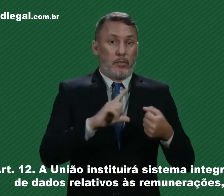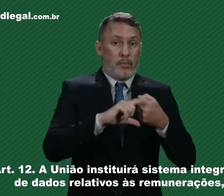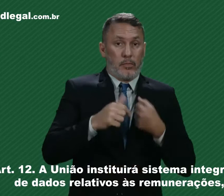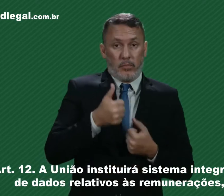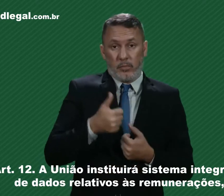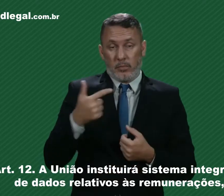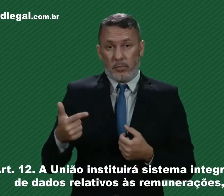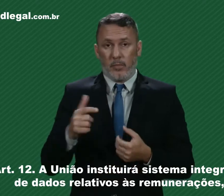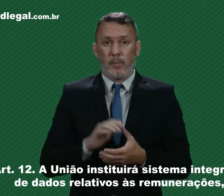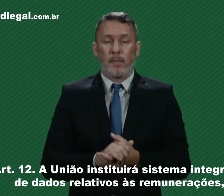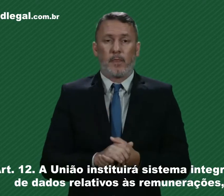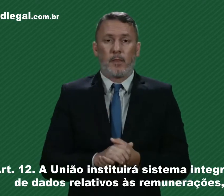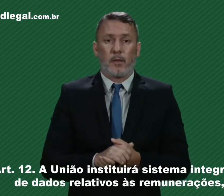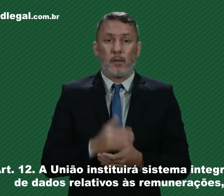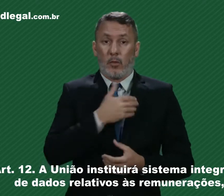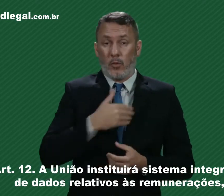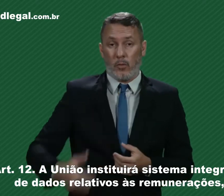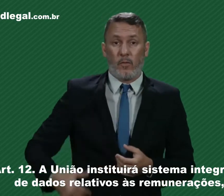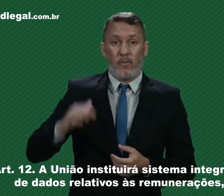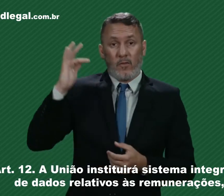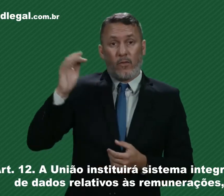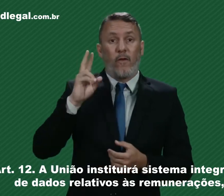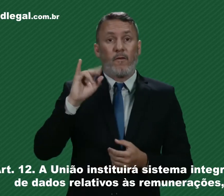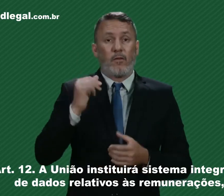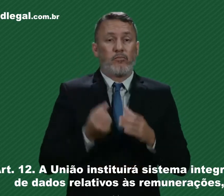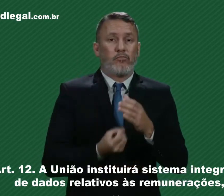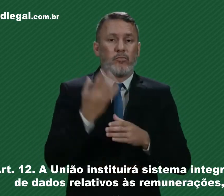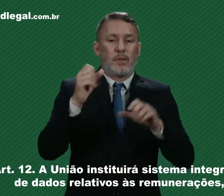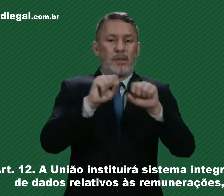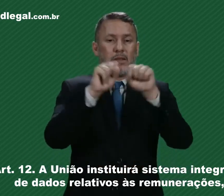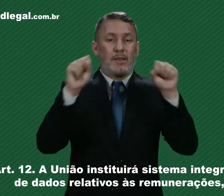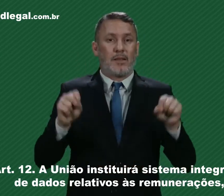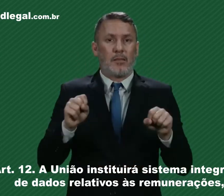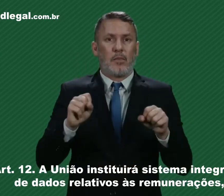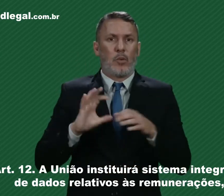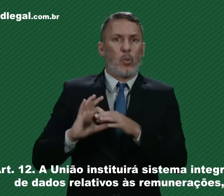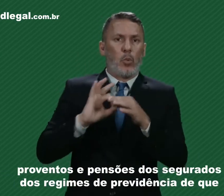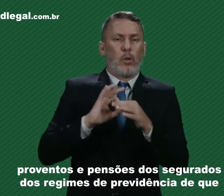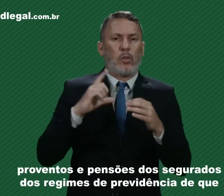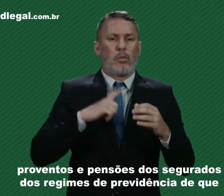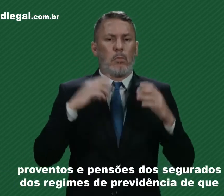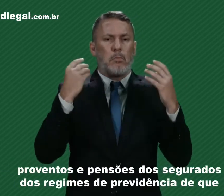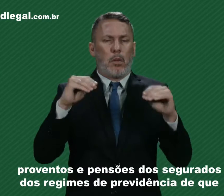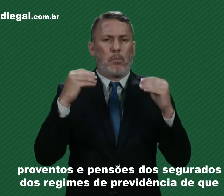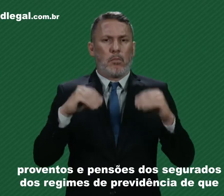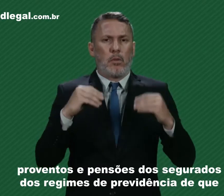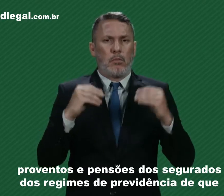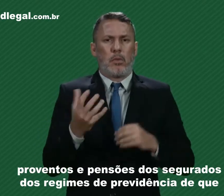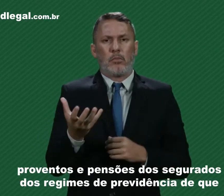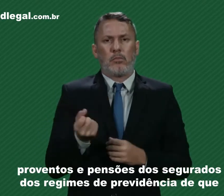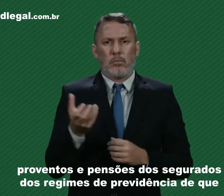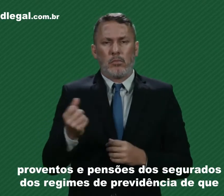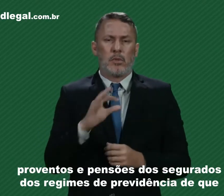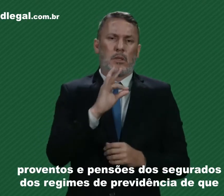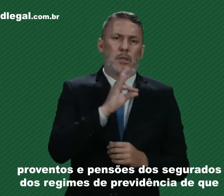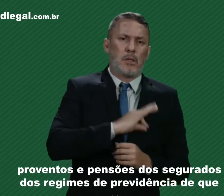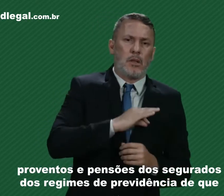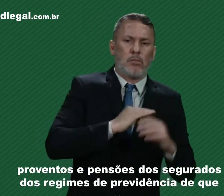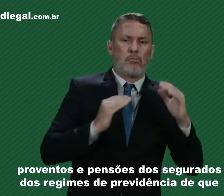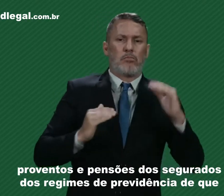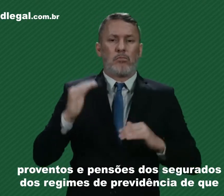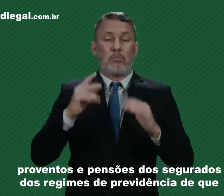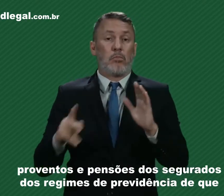A União instituirá sistema integrado de dados relativos às remunerações, proventos e pensões dos segurados